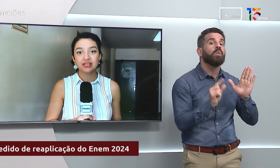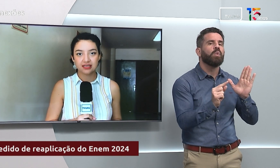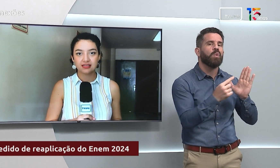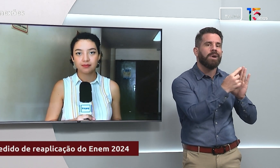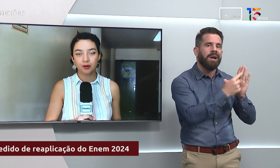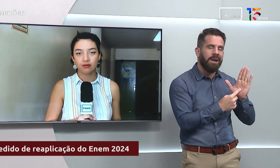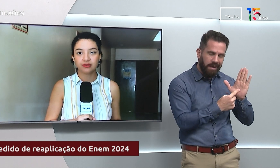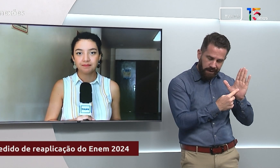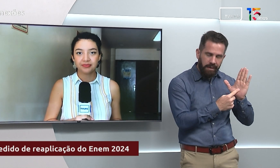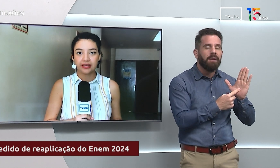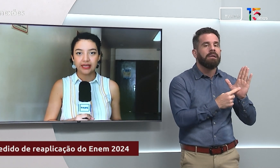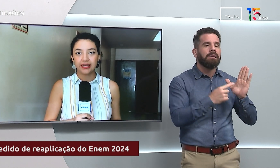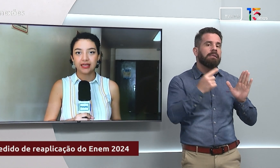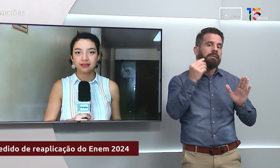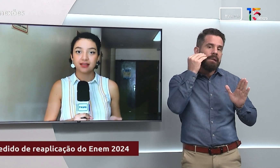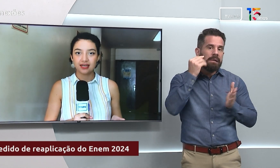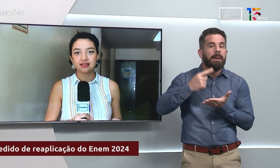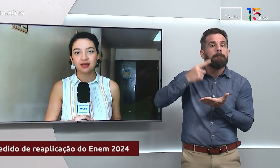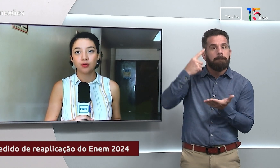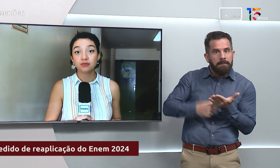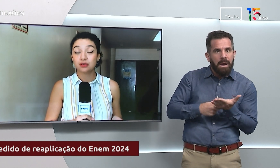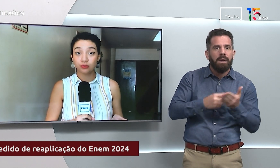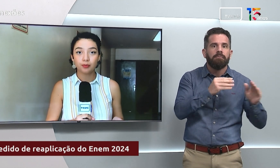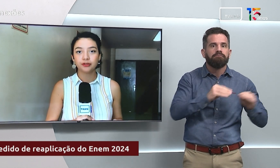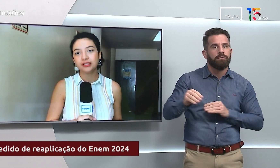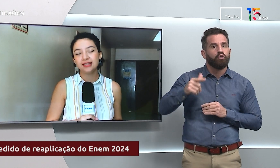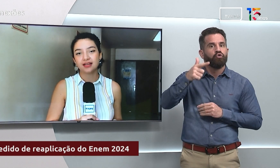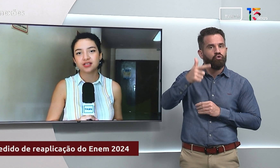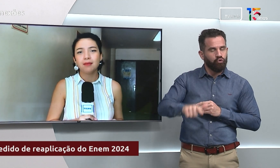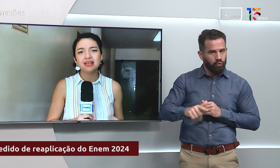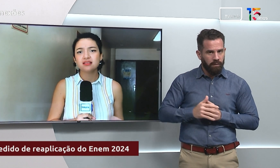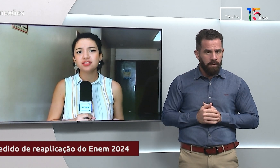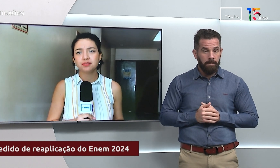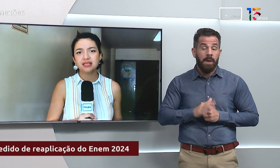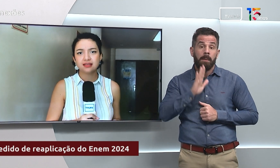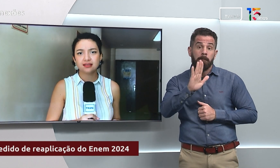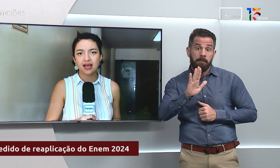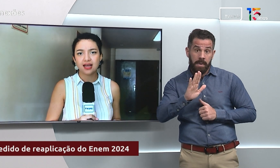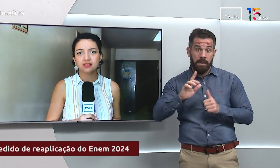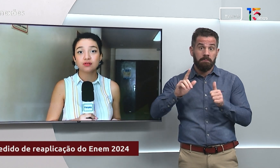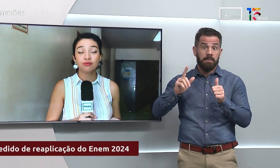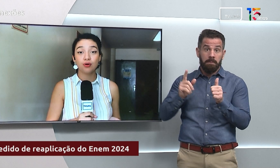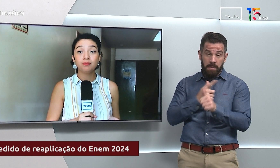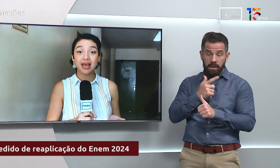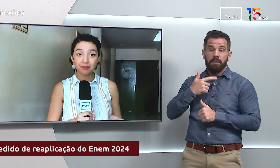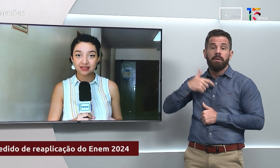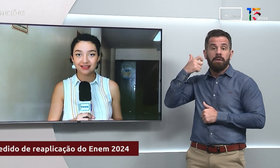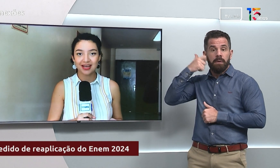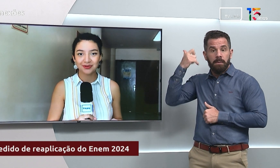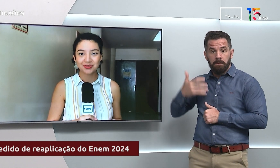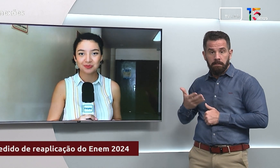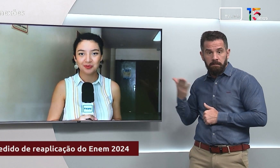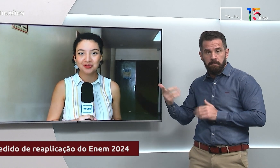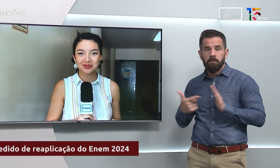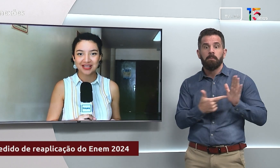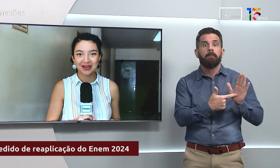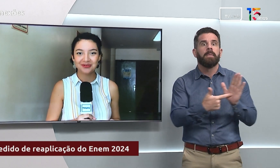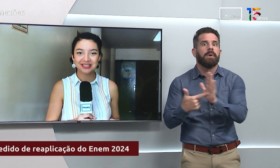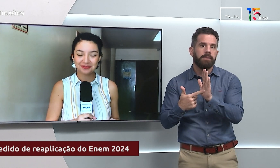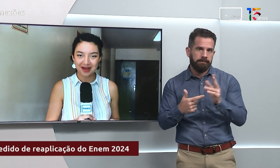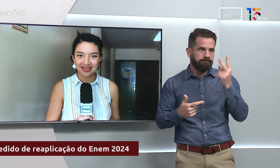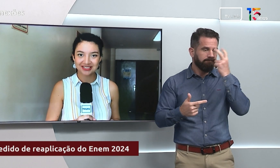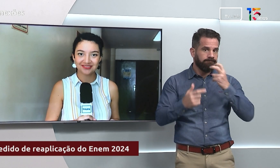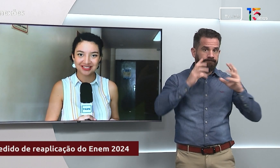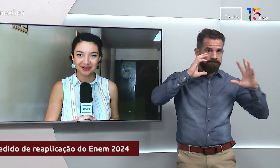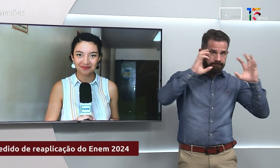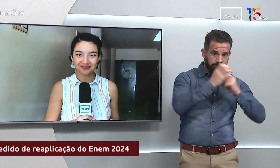então, fazer esta prova, ter essa segunda oportunidade. Mas antes de mais detalhes, vou me apresentar ao nosso público cego e